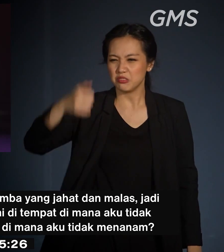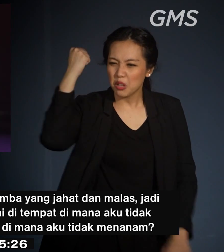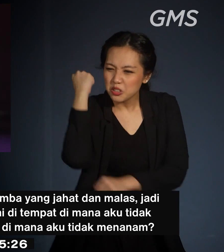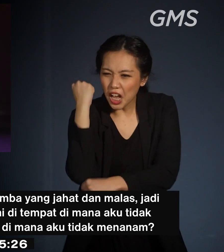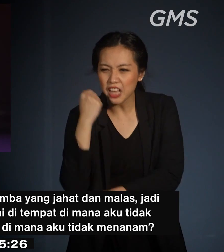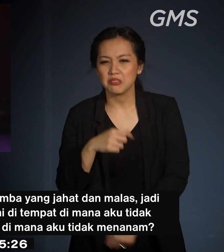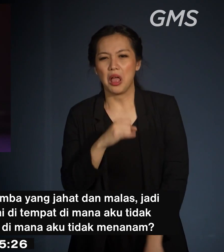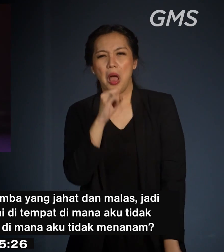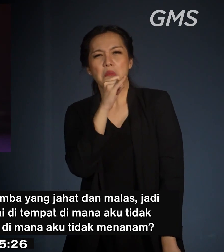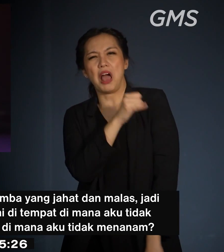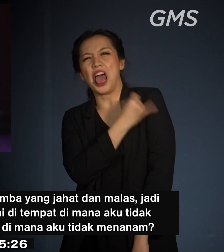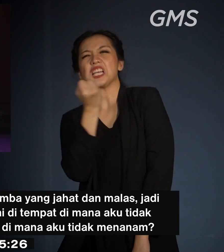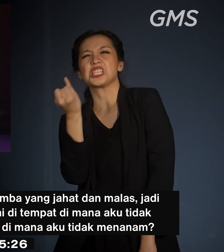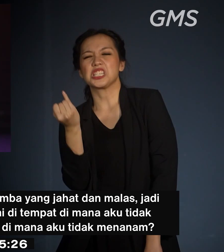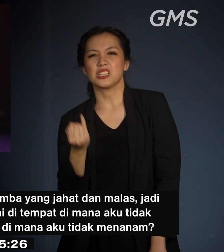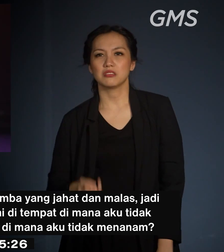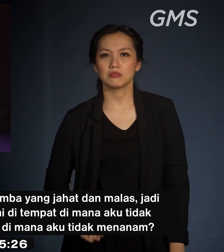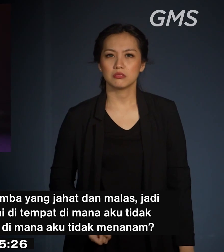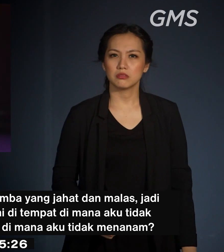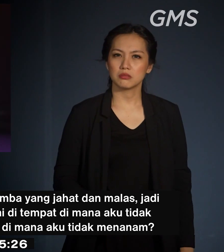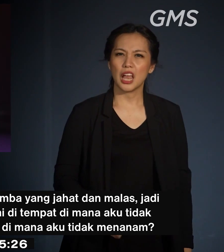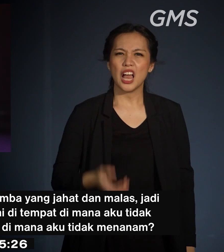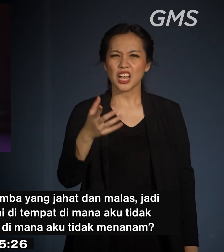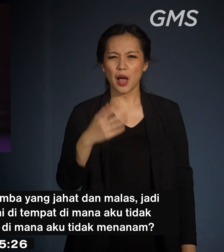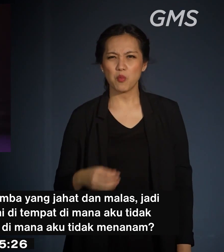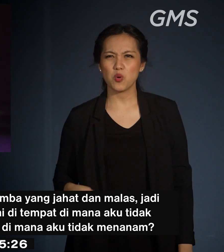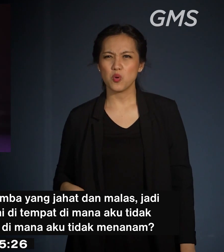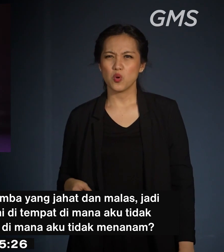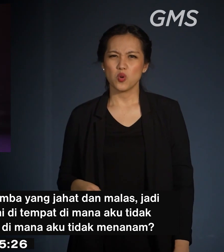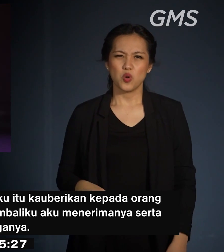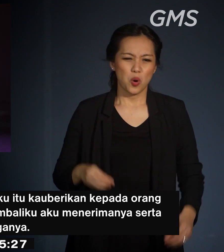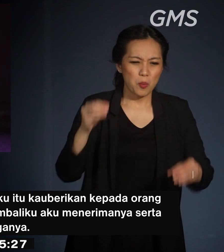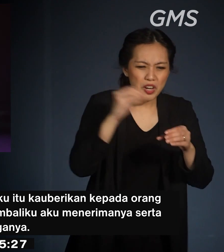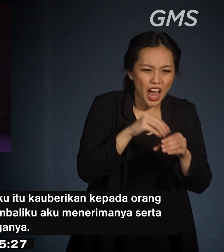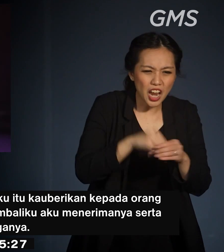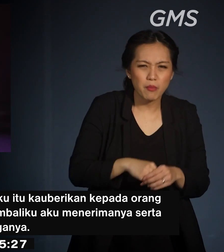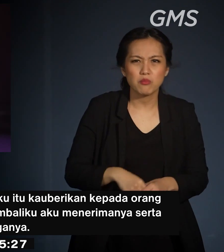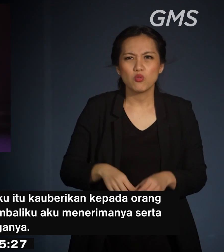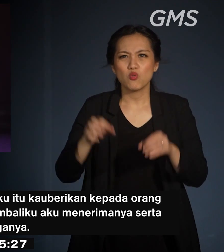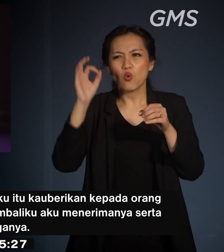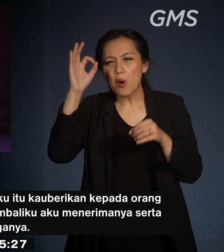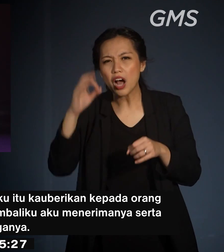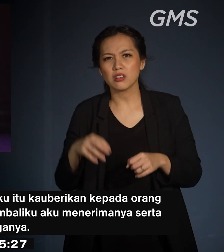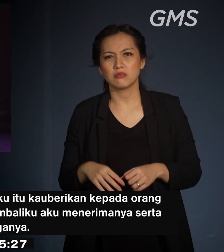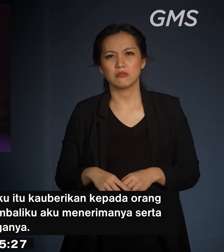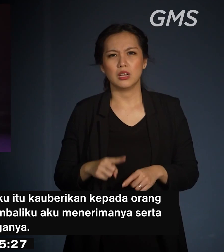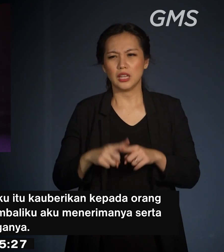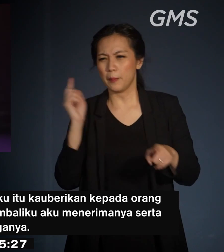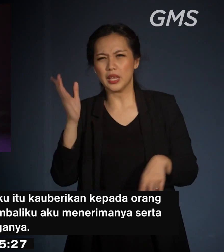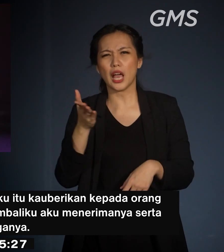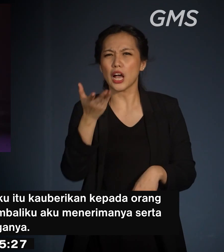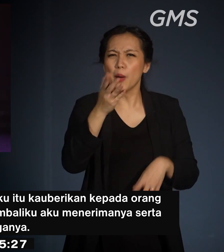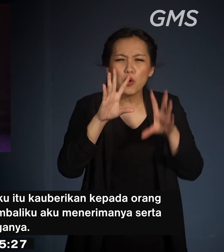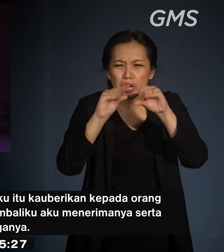tempat di mana aku tidak menabur, memungut dari tempat di mana aku tidak menanam. Karena itu,